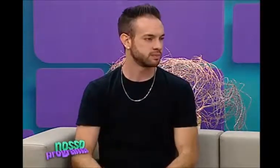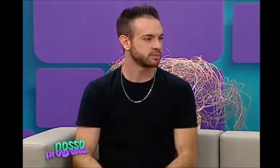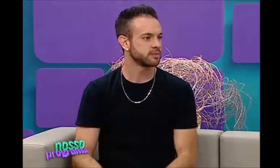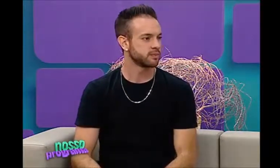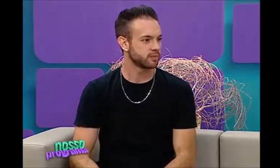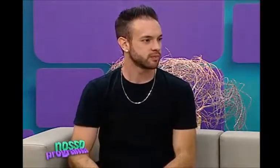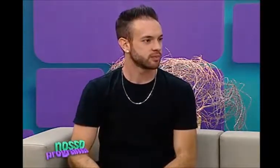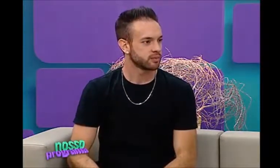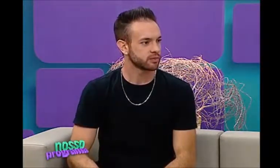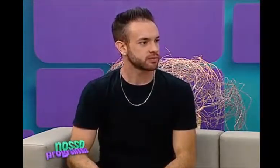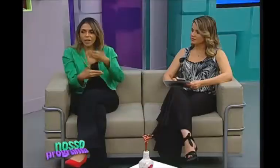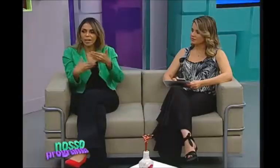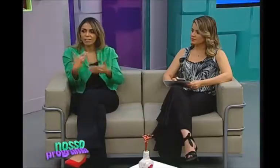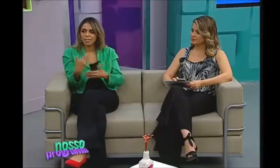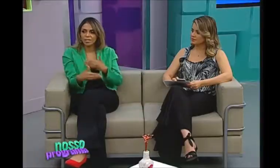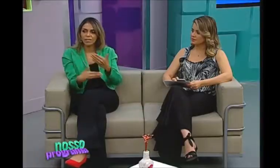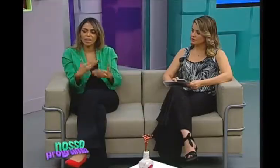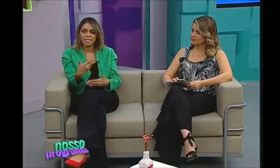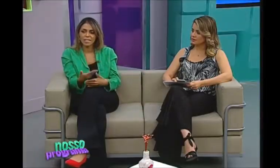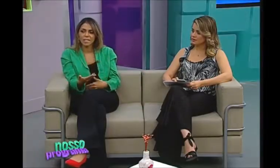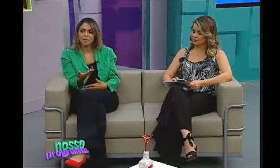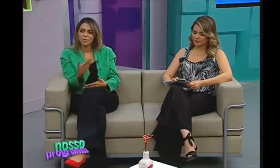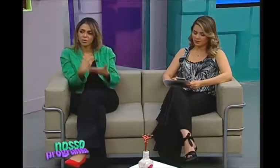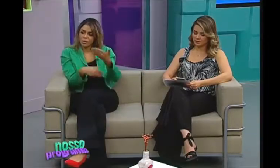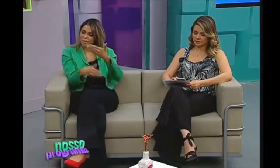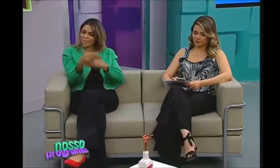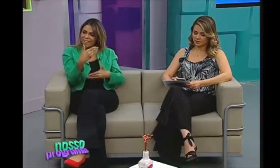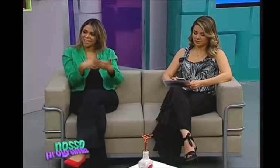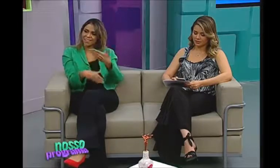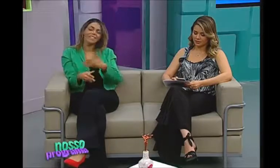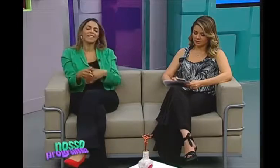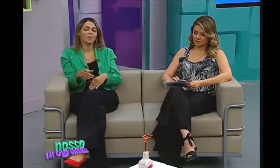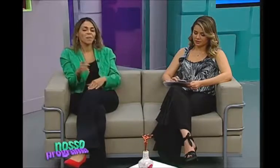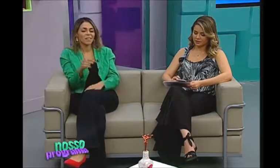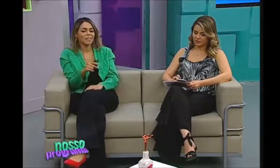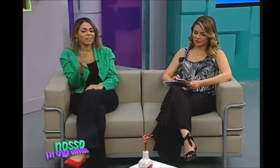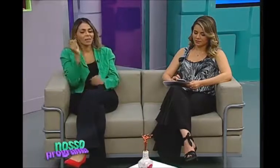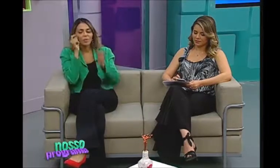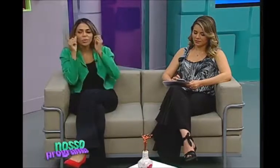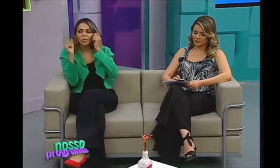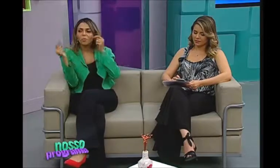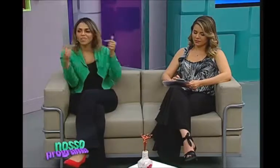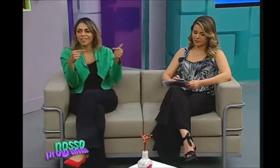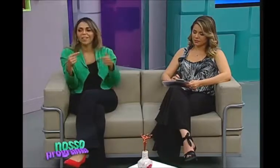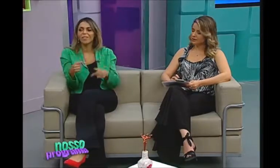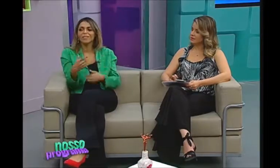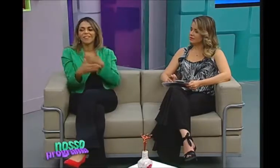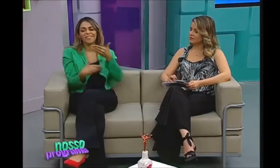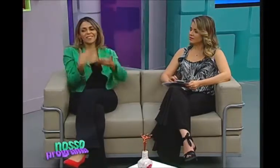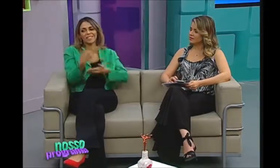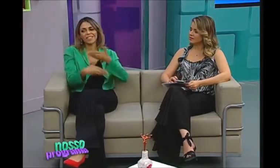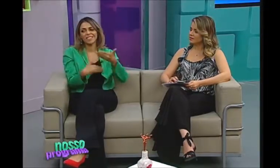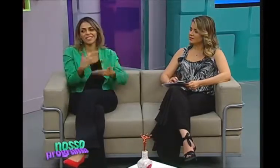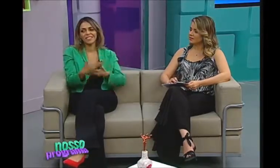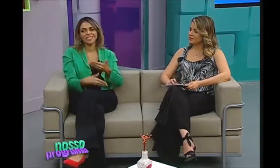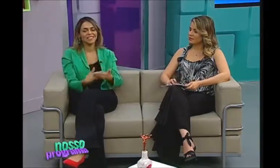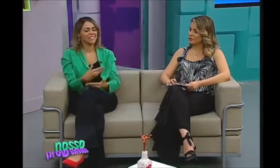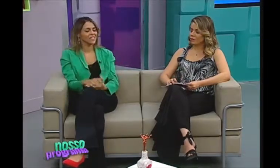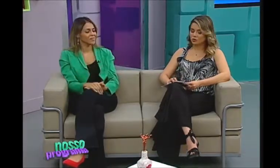Então é tipo uma troca, né? Você vai ensinando, o surdo vai aprendendo, também a cultura uma de cada um, vai trocando. Chegou